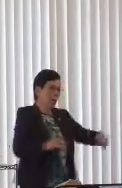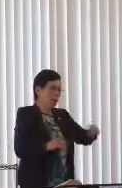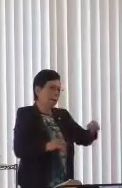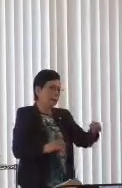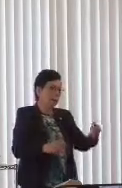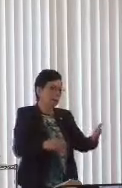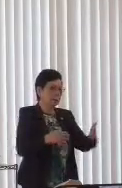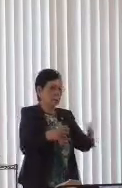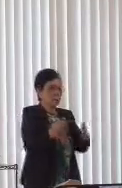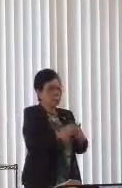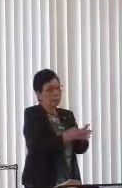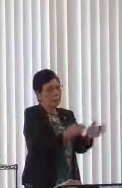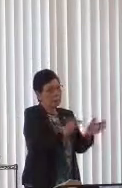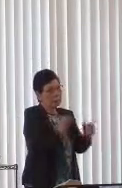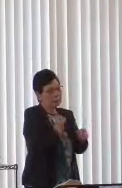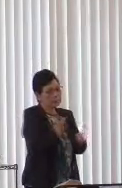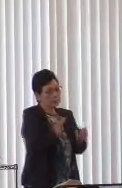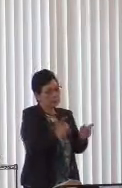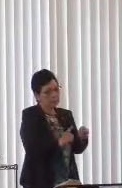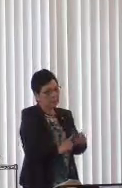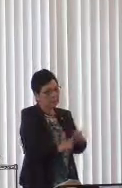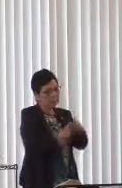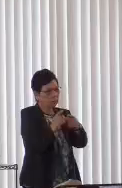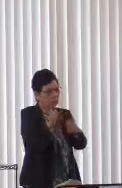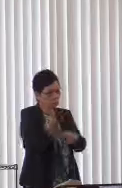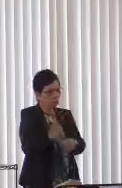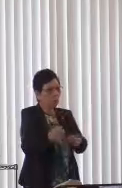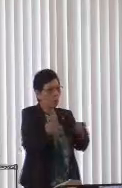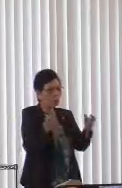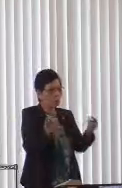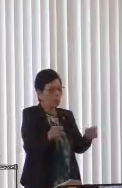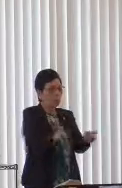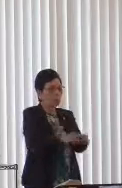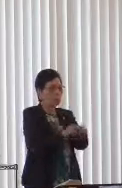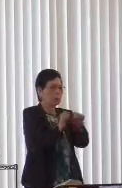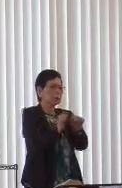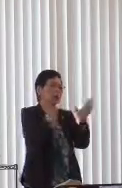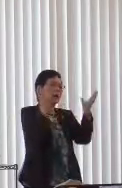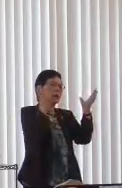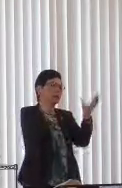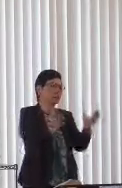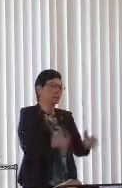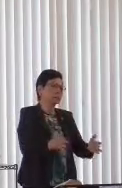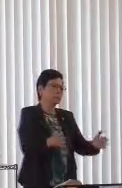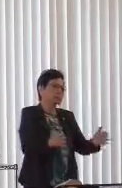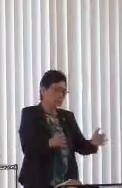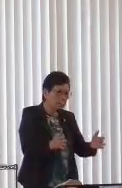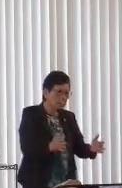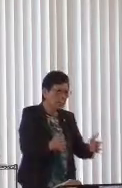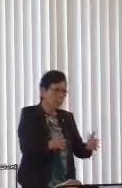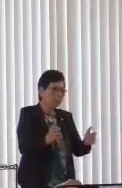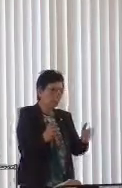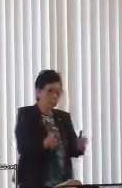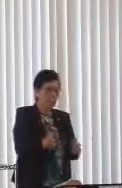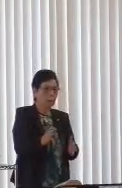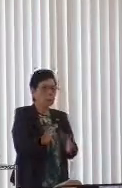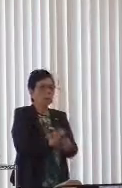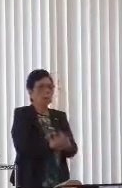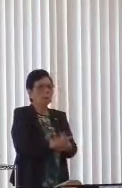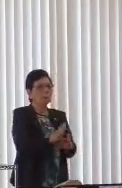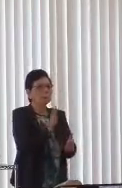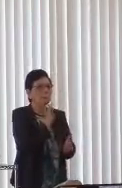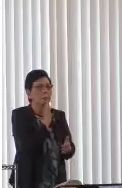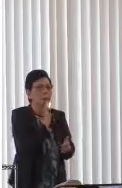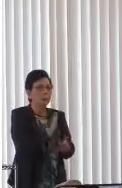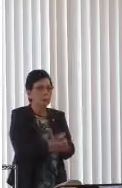、旅をしていた時に宿を貸し、裸の時に着せ、病気の時に見舞い、牢にいた時に訪ね